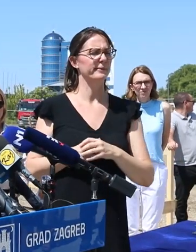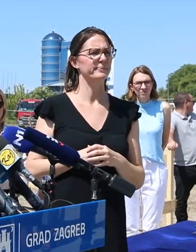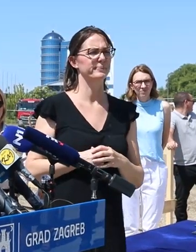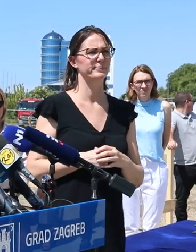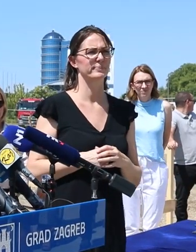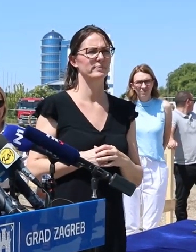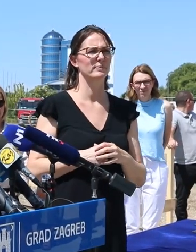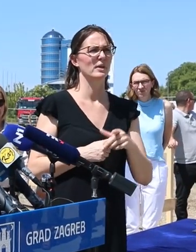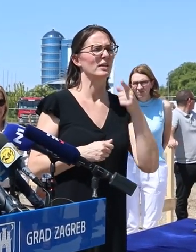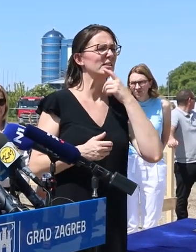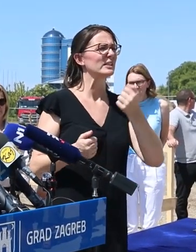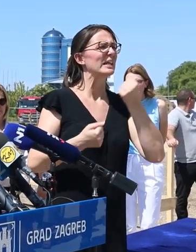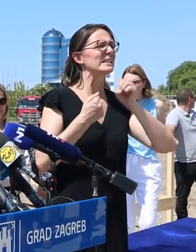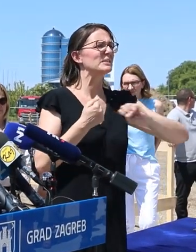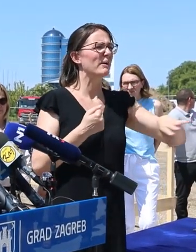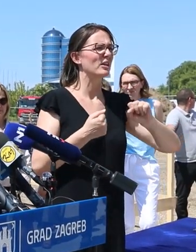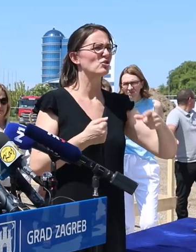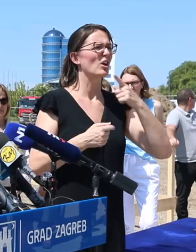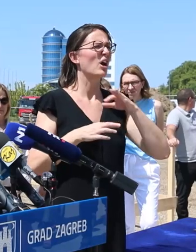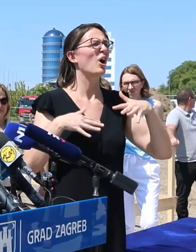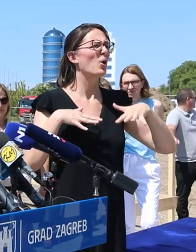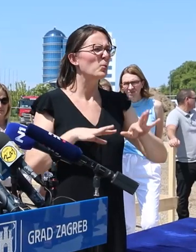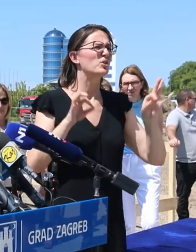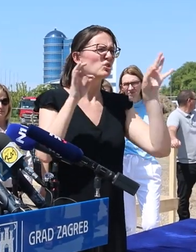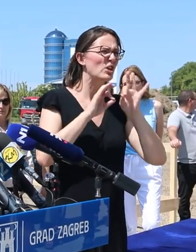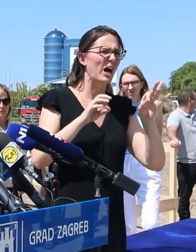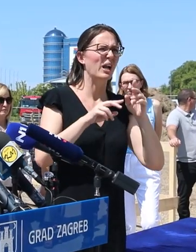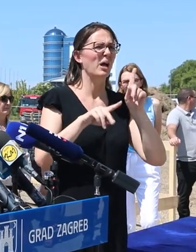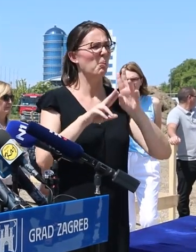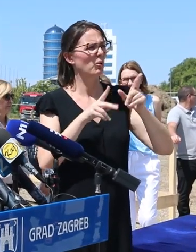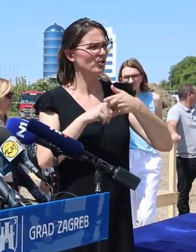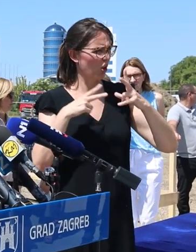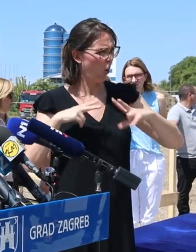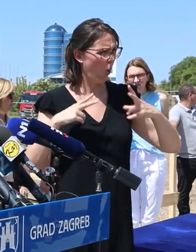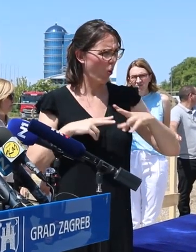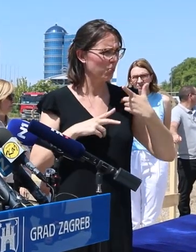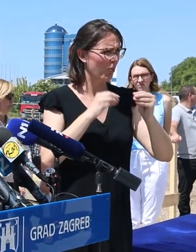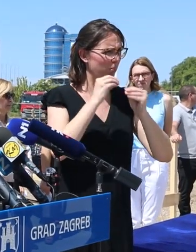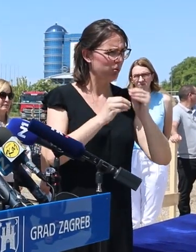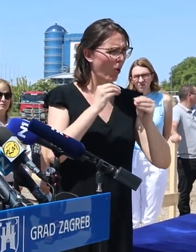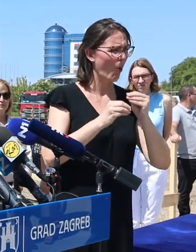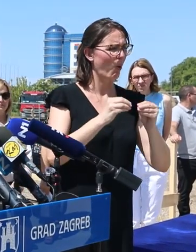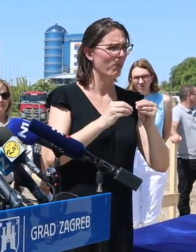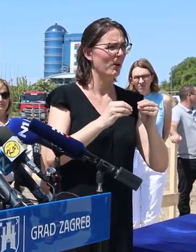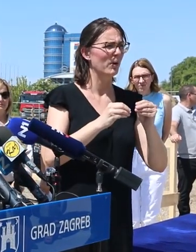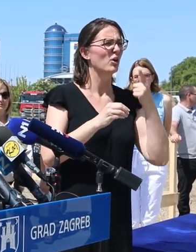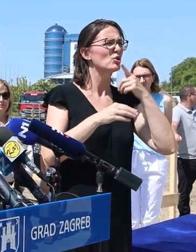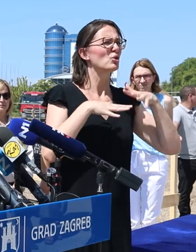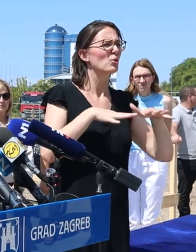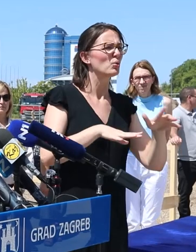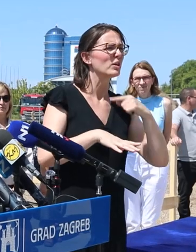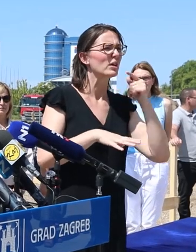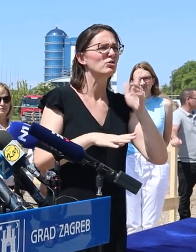za odvoz otpada, ljudi nam se žale, jesu li godišnji odmori možda problem za odvoz? Ne, i još su nam se ljudi požalili da ne